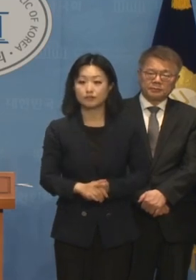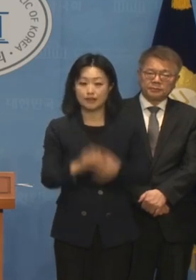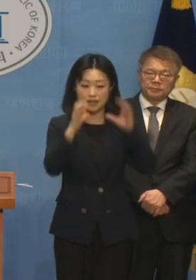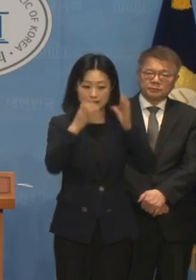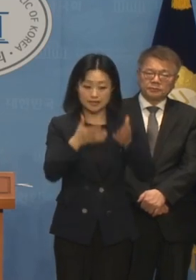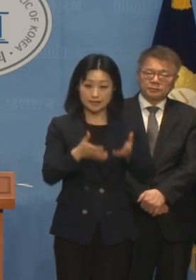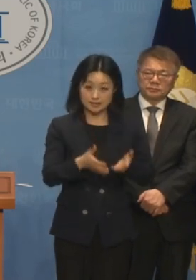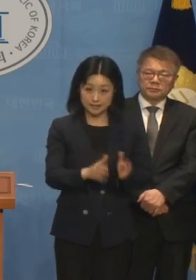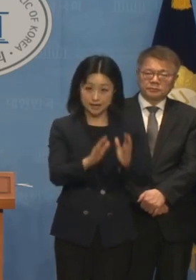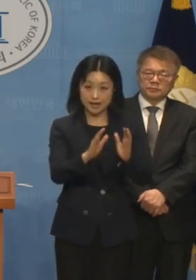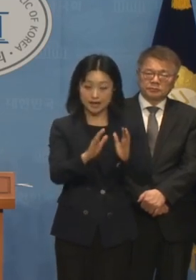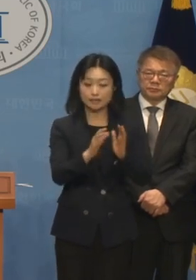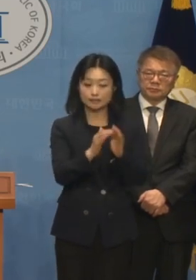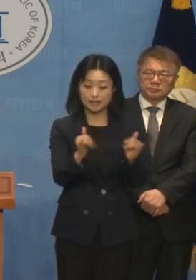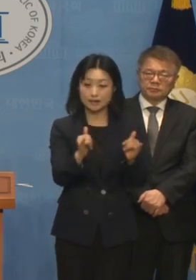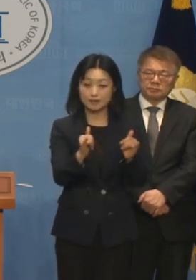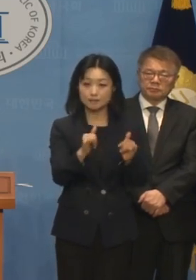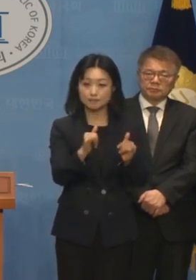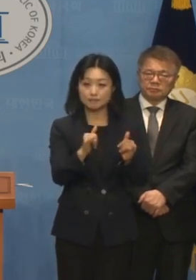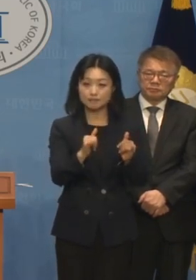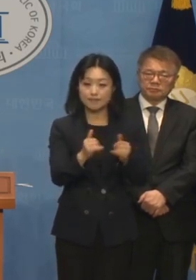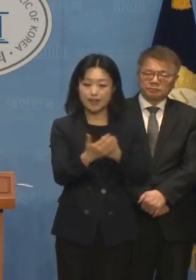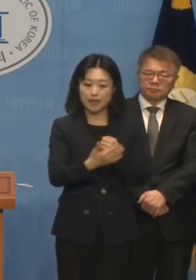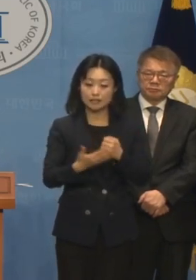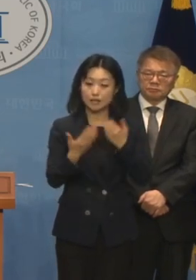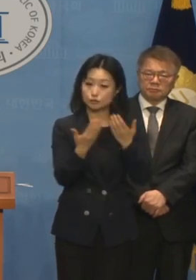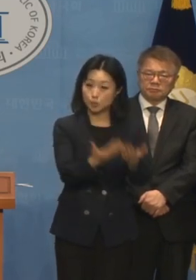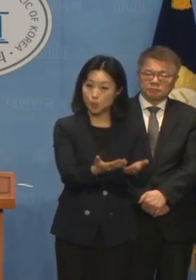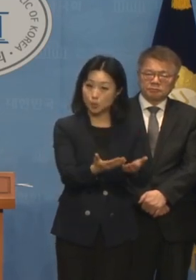출산 크레딧을 현재